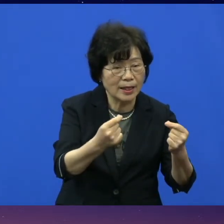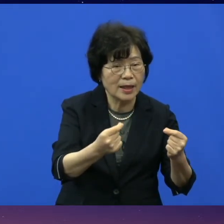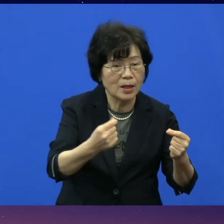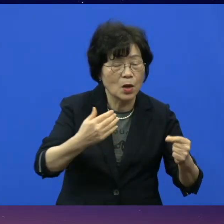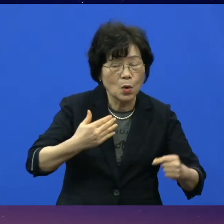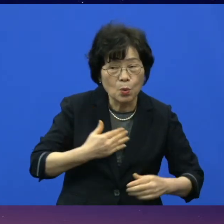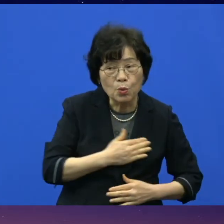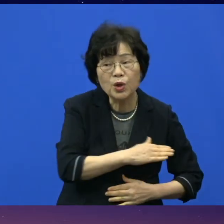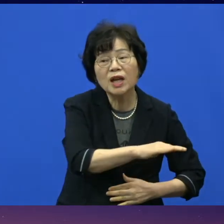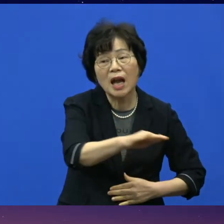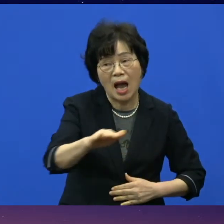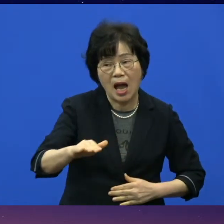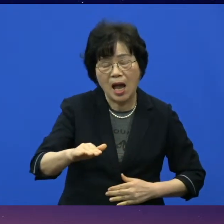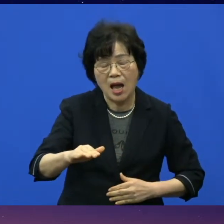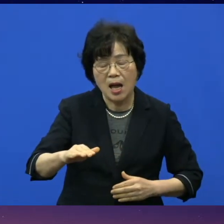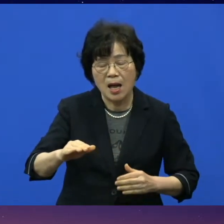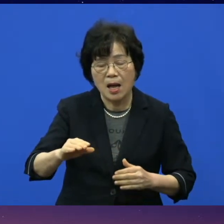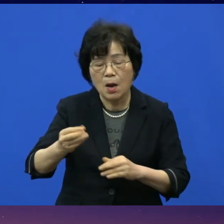담고 있다.